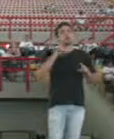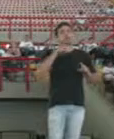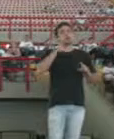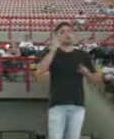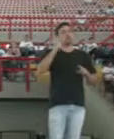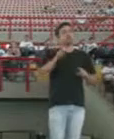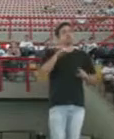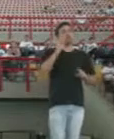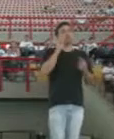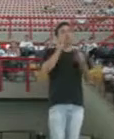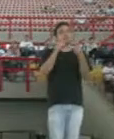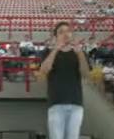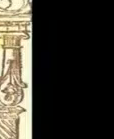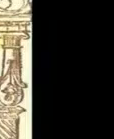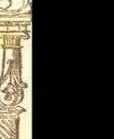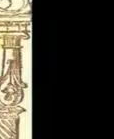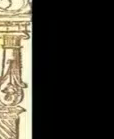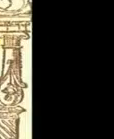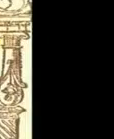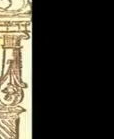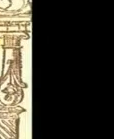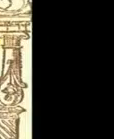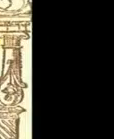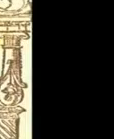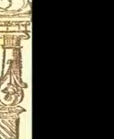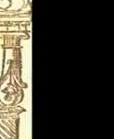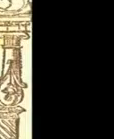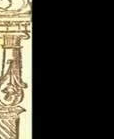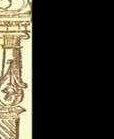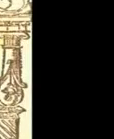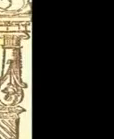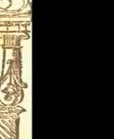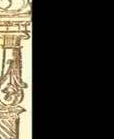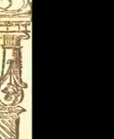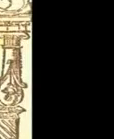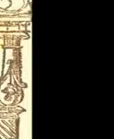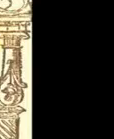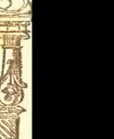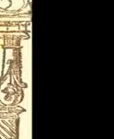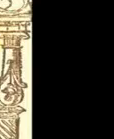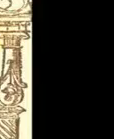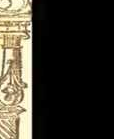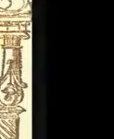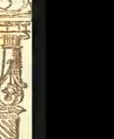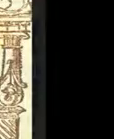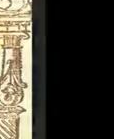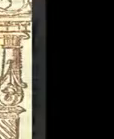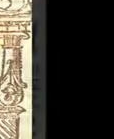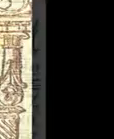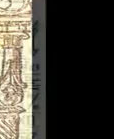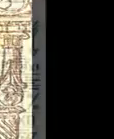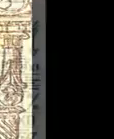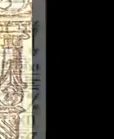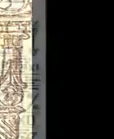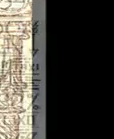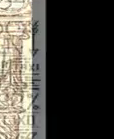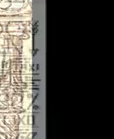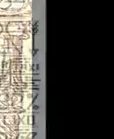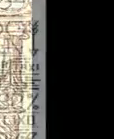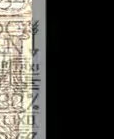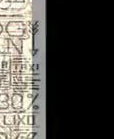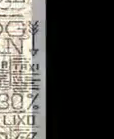à noção de língua. E essa noção de língua tem nesse vídeo que vai rolar agora. E ele serve de base para responder